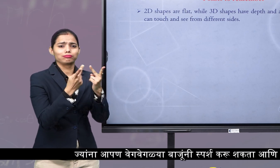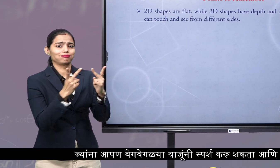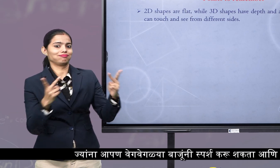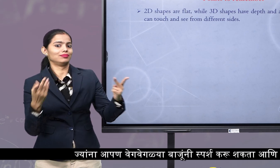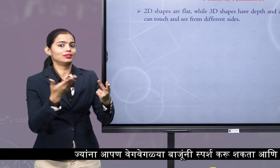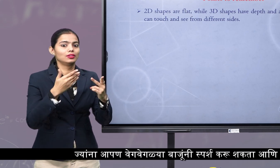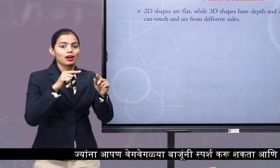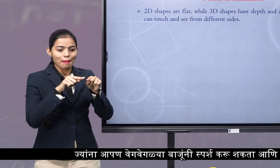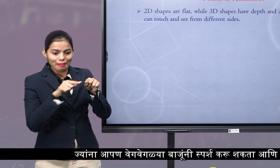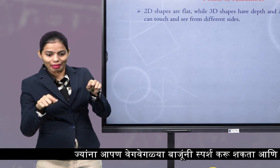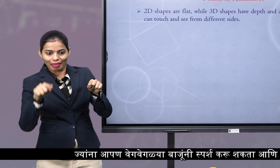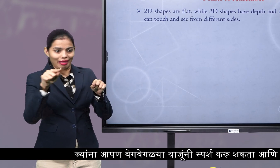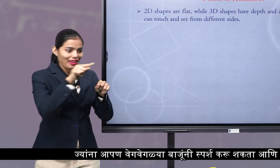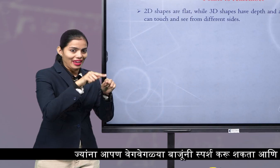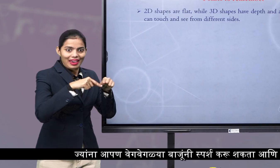आणि पाहू शकता.